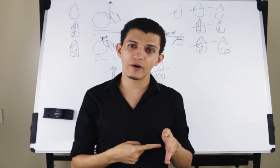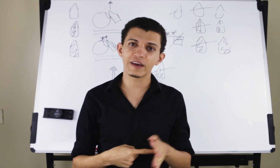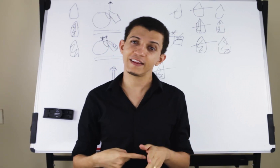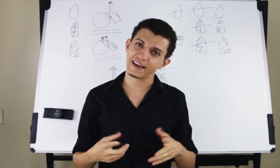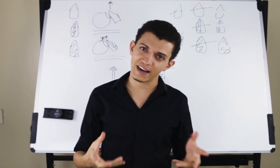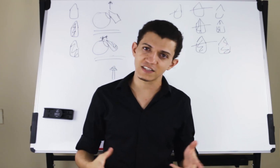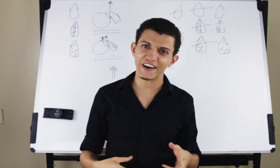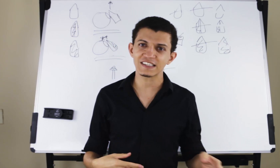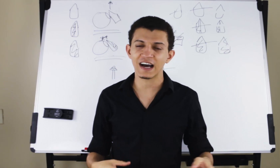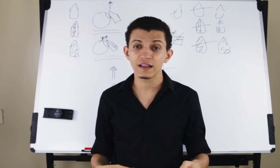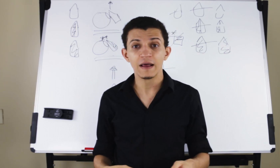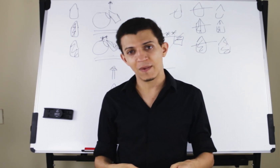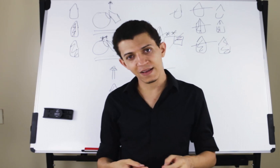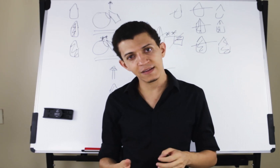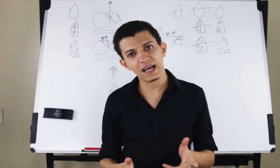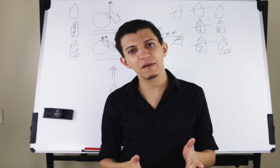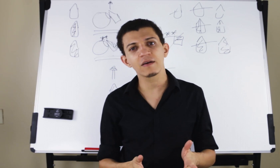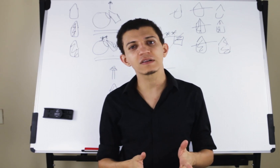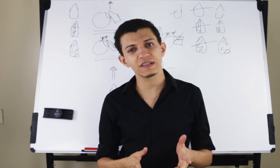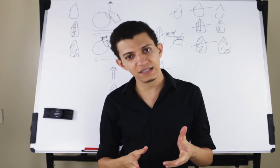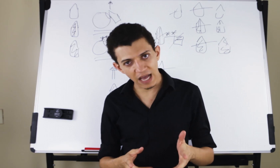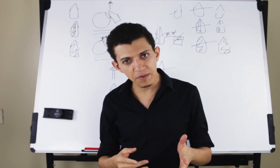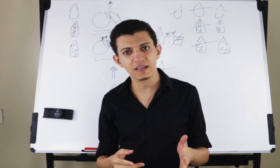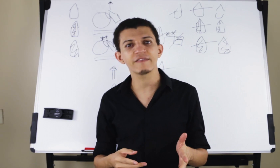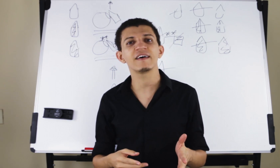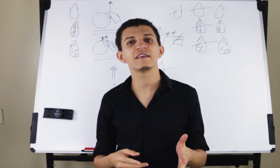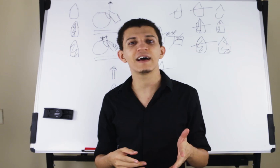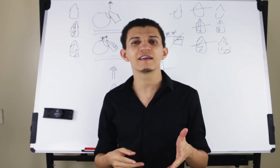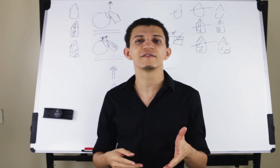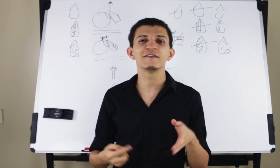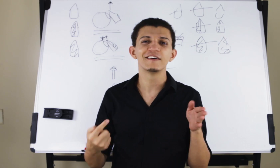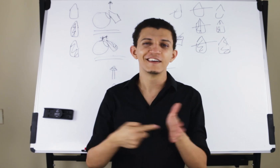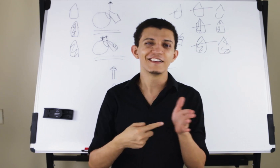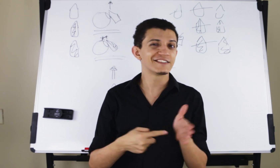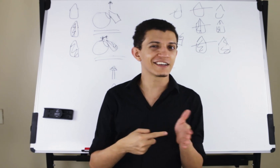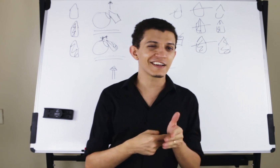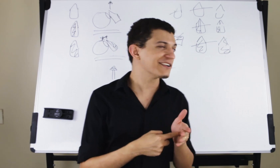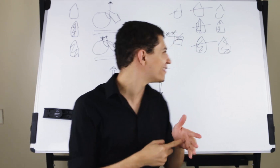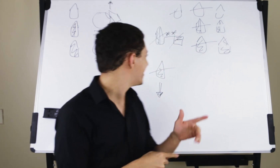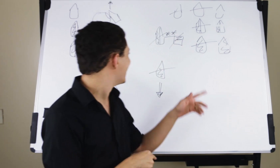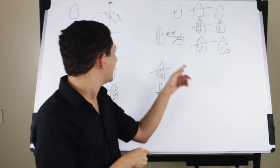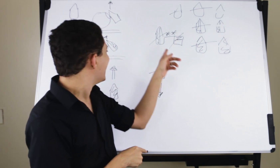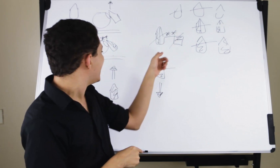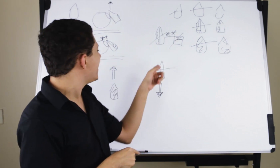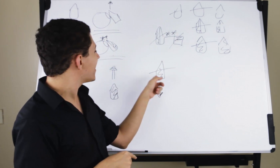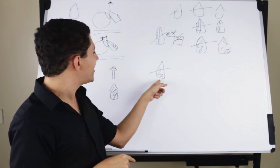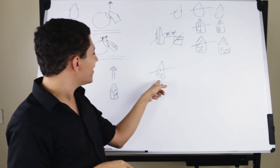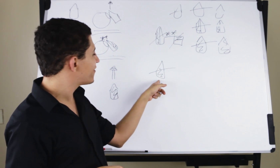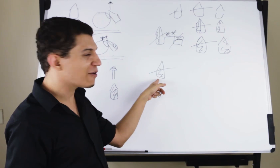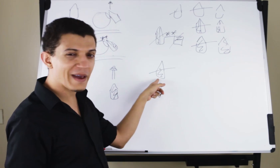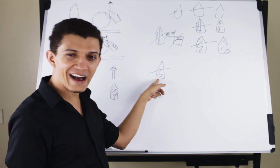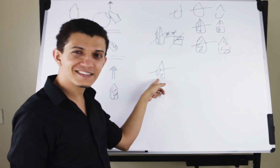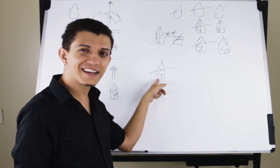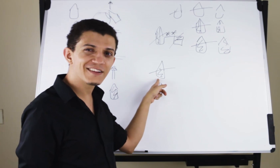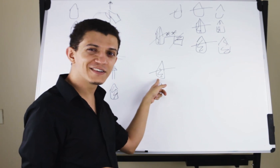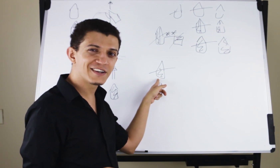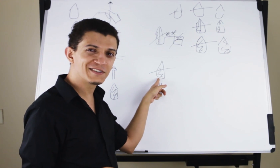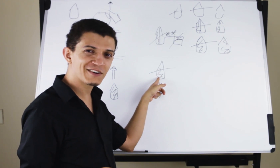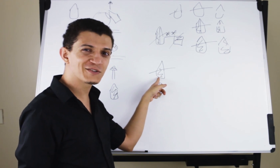mão aqui, dá aquela disfarçada, mas quem sabe língua de sinais sabe que você está falando dela, viu? Não adianta não. E aqui ficou meio arrastado isso, eu já